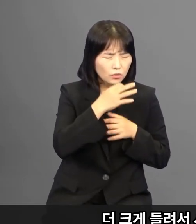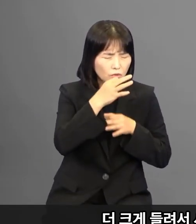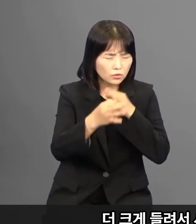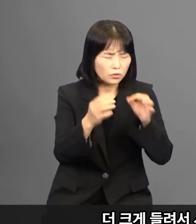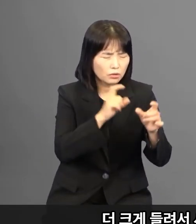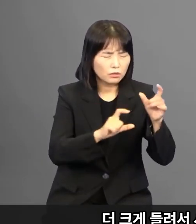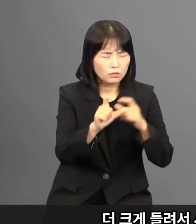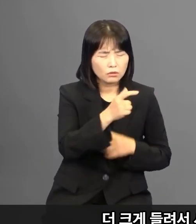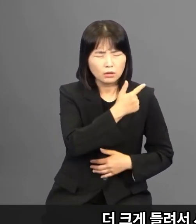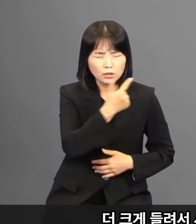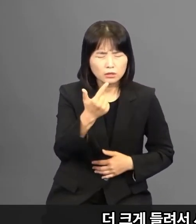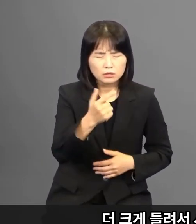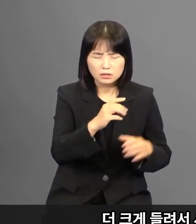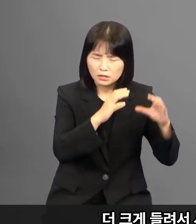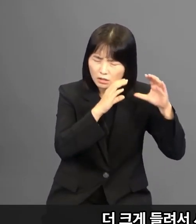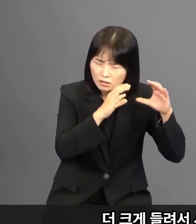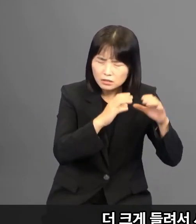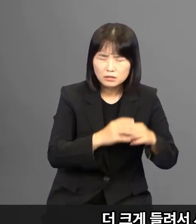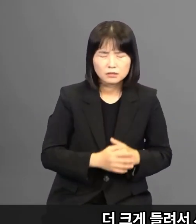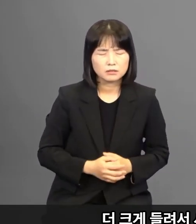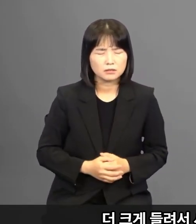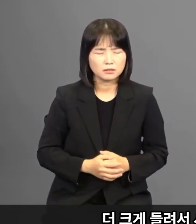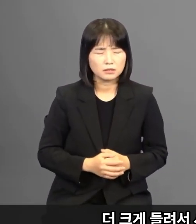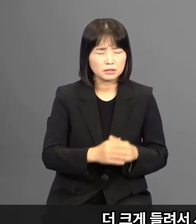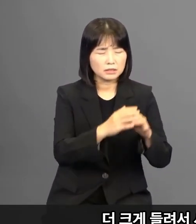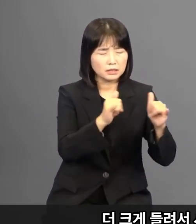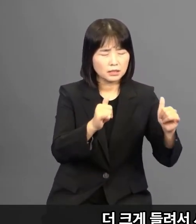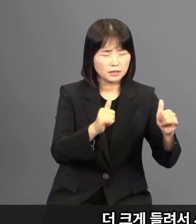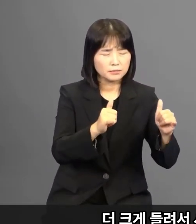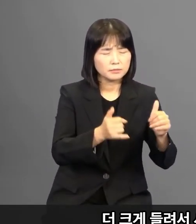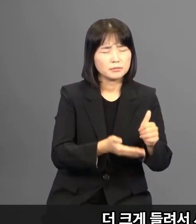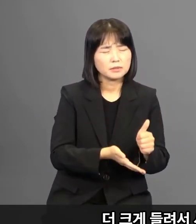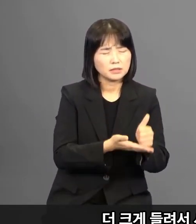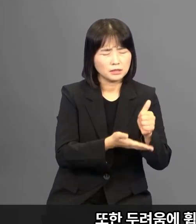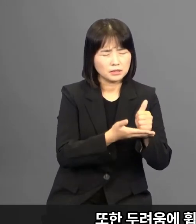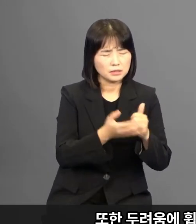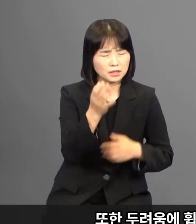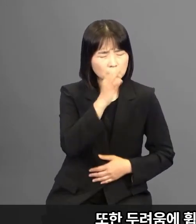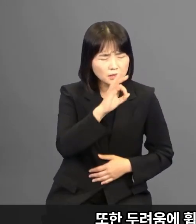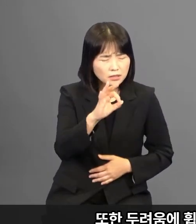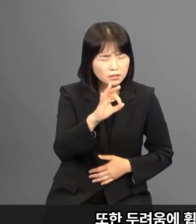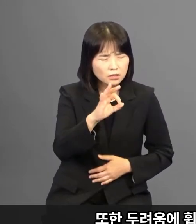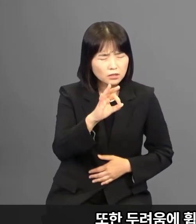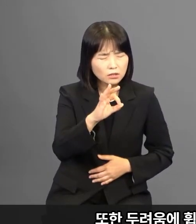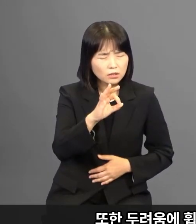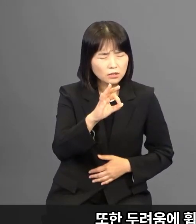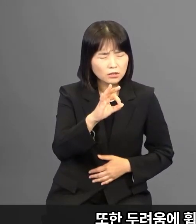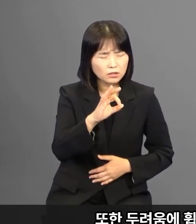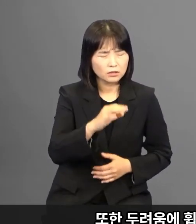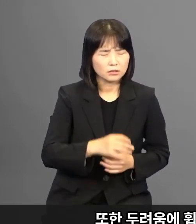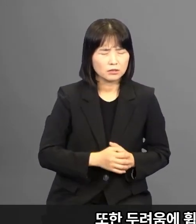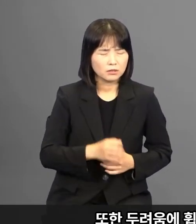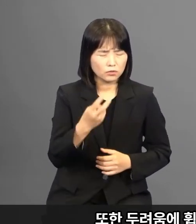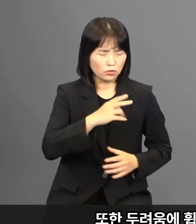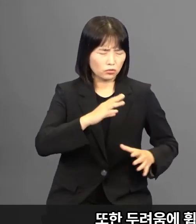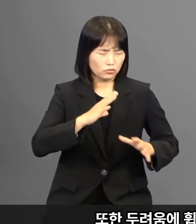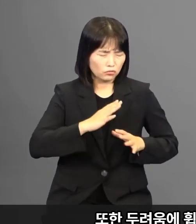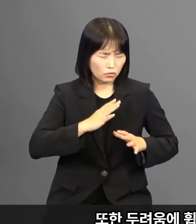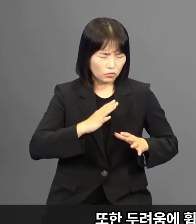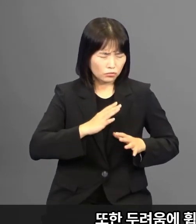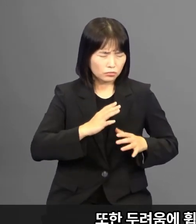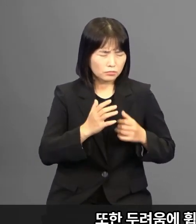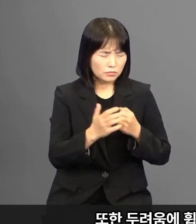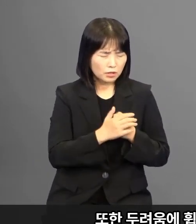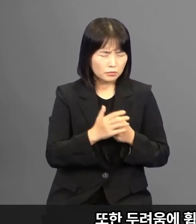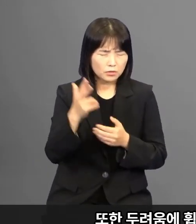들려서 사람들의 인정과 칭찬과 명성 또한 두려움에 휩싸여 주의 말씀을